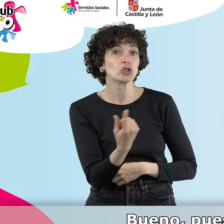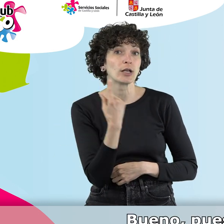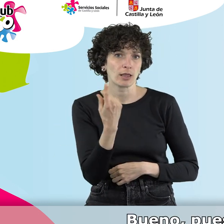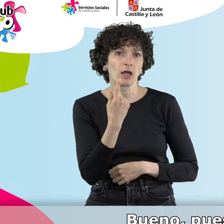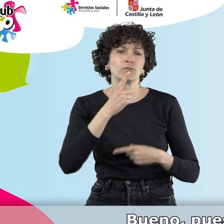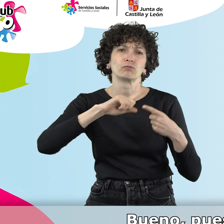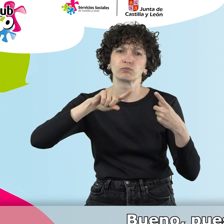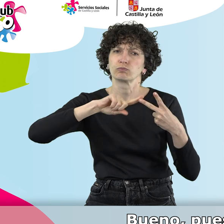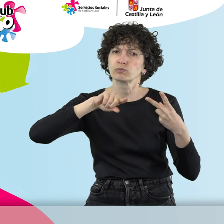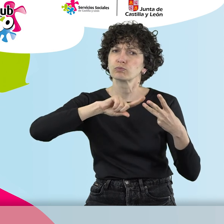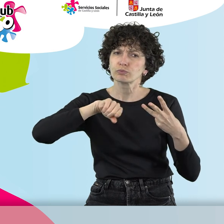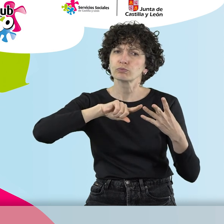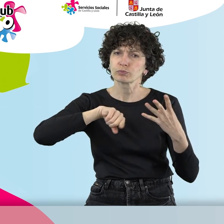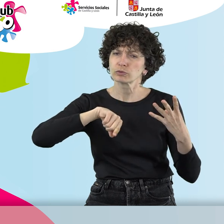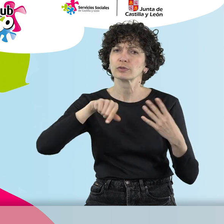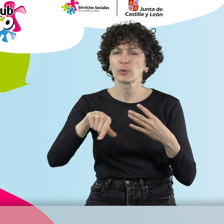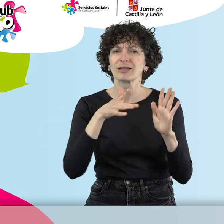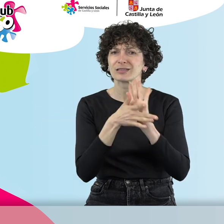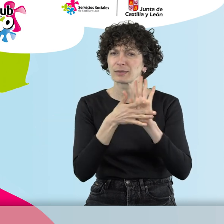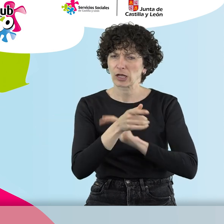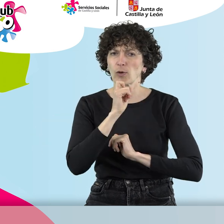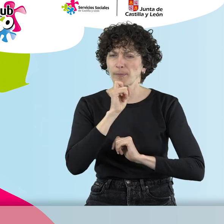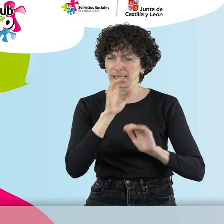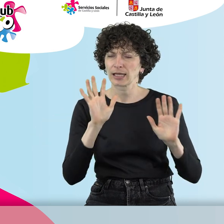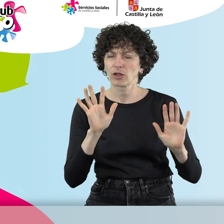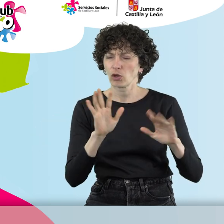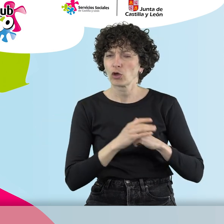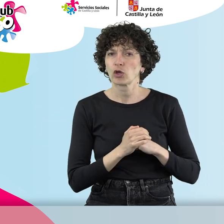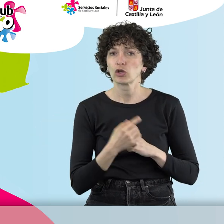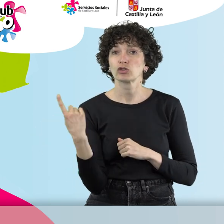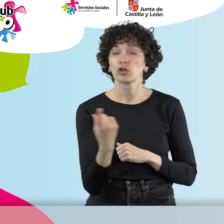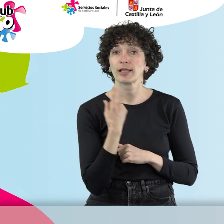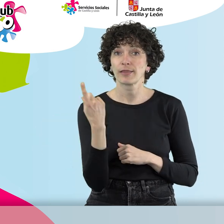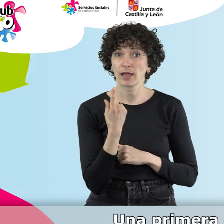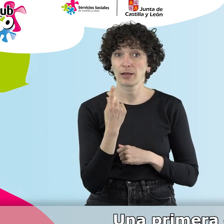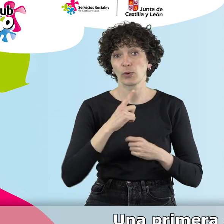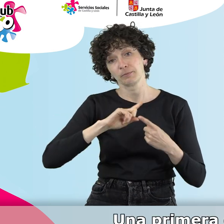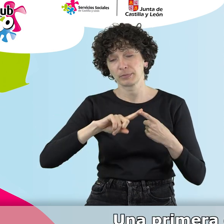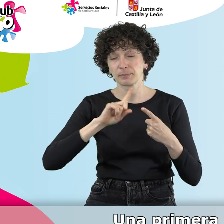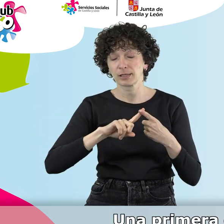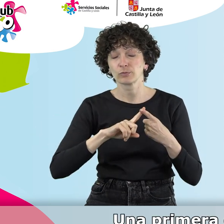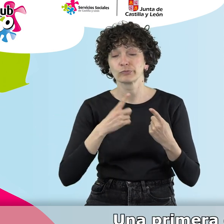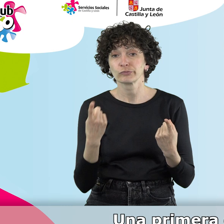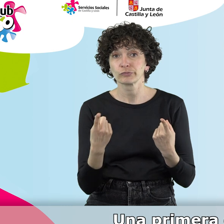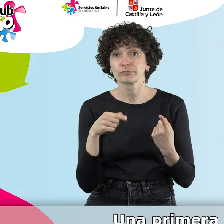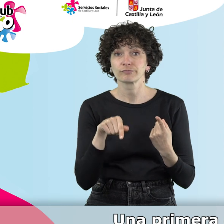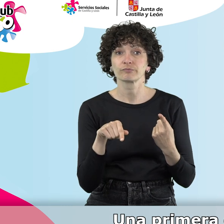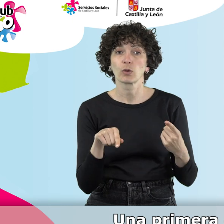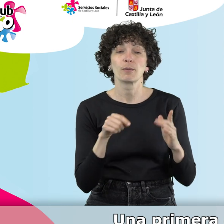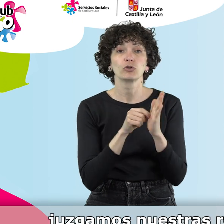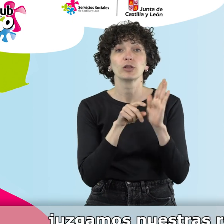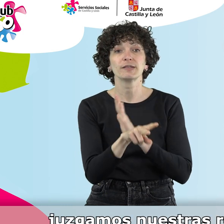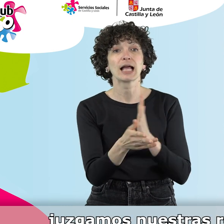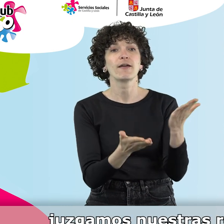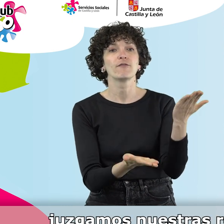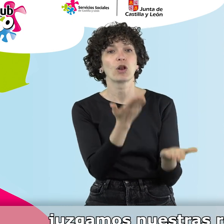soledad son varias cosas y es algo complejo de definir. Creo que la soledad es una primera dimensión, sería una dimensión